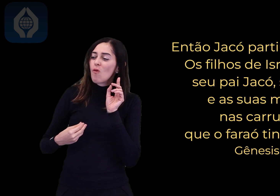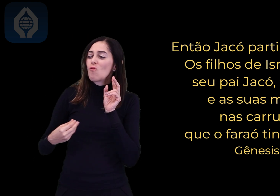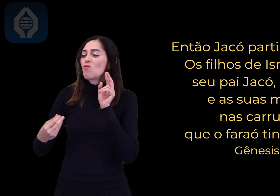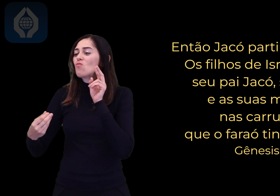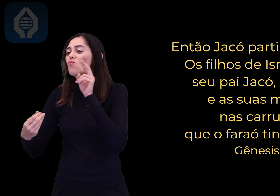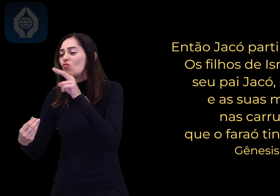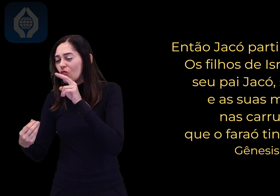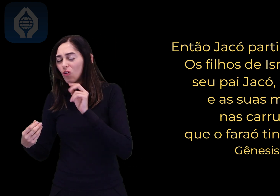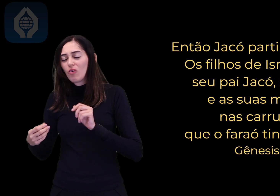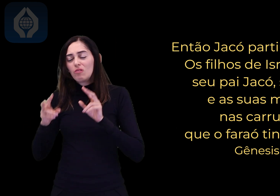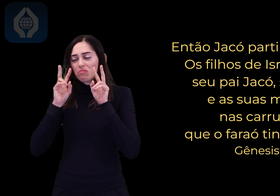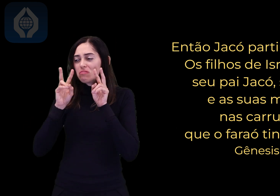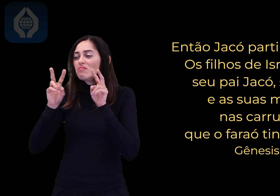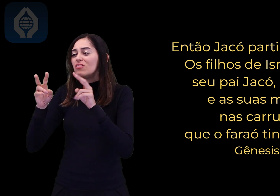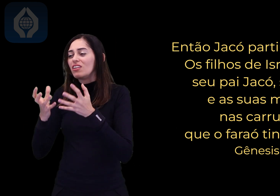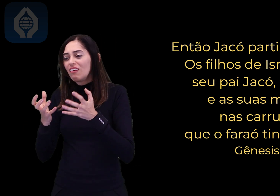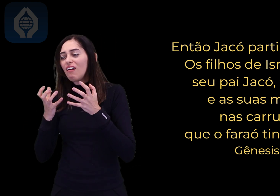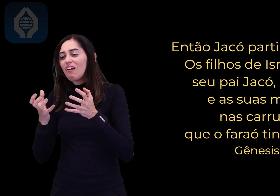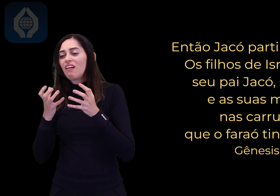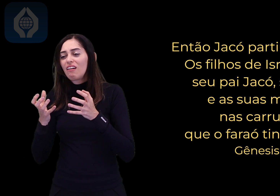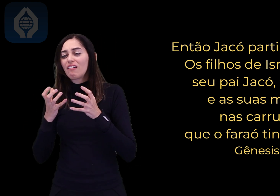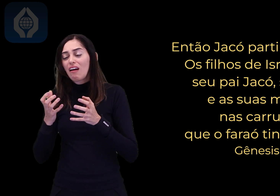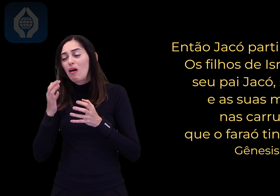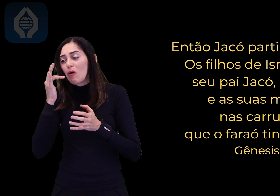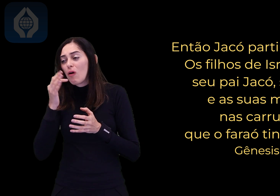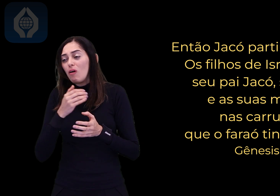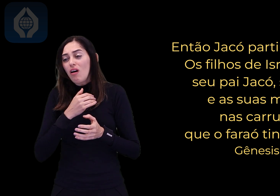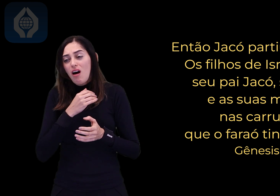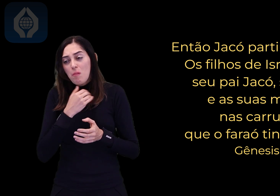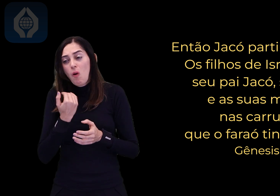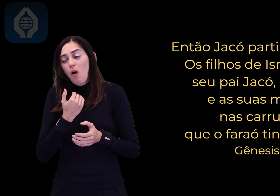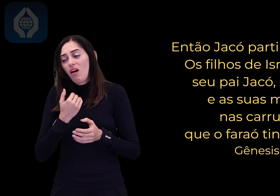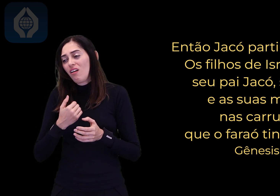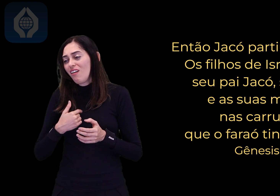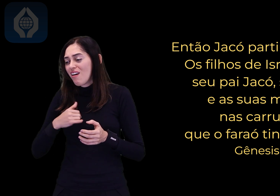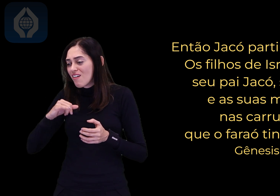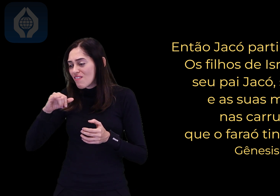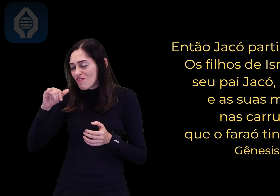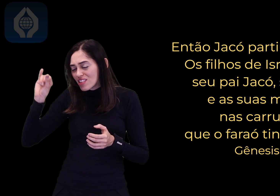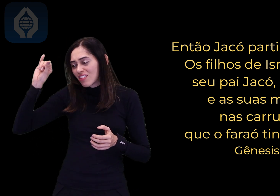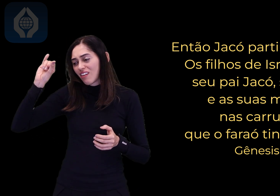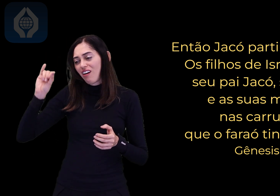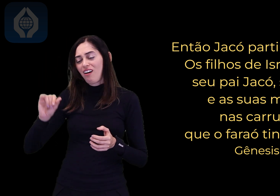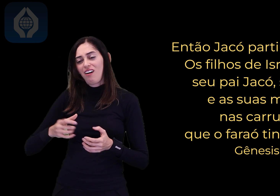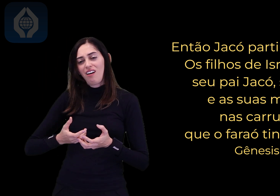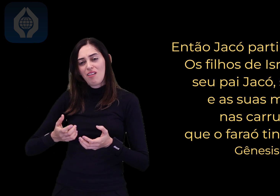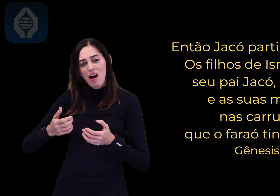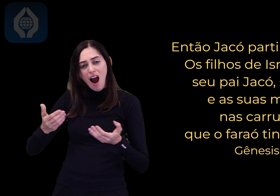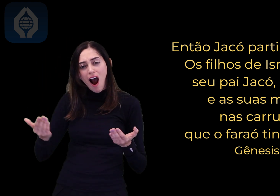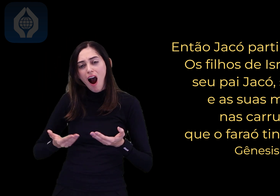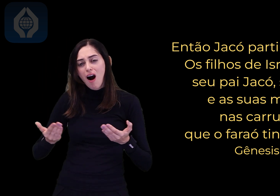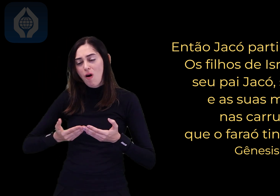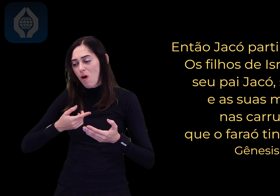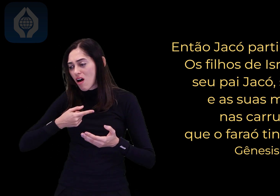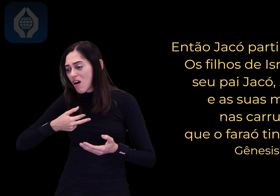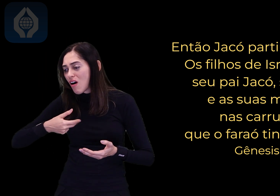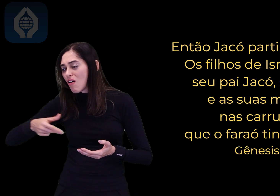Gênesis 46, de 5 a 7. Então Jacó partiu de Berseba. Os filhos de Israel levaram seu pai Jacó, seus filhos, suas